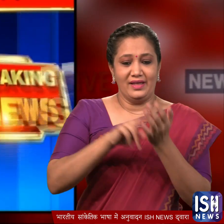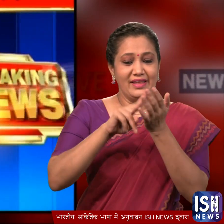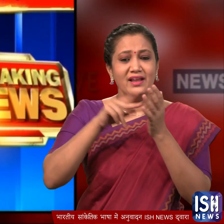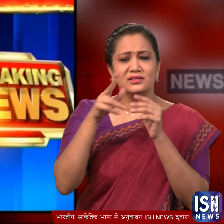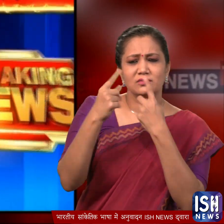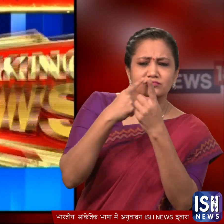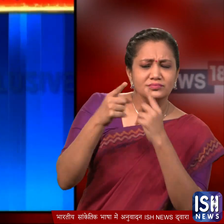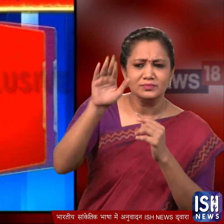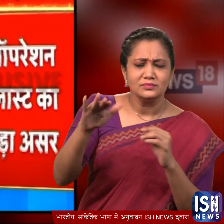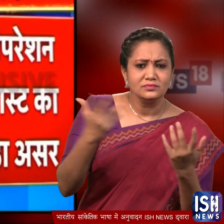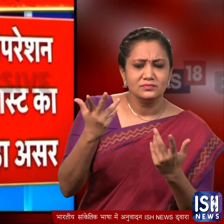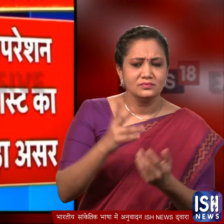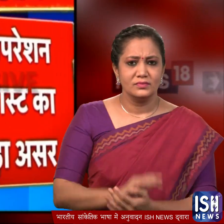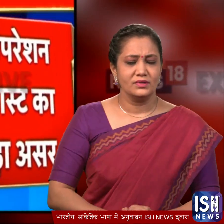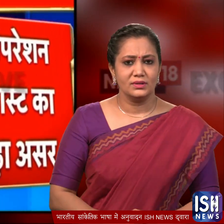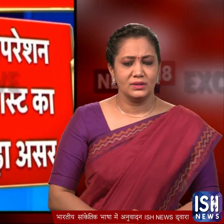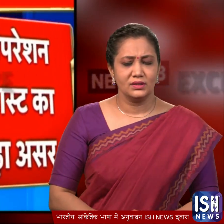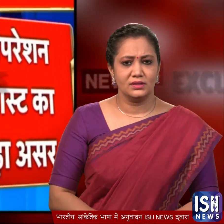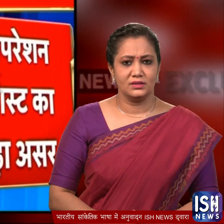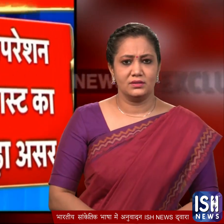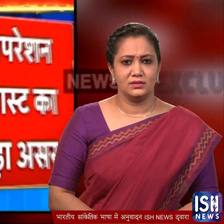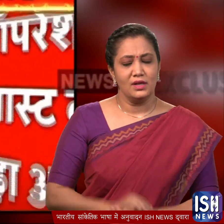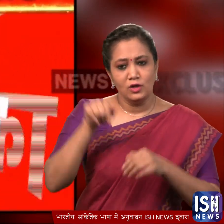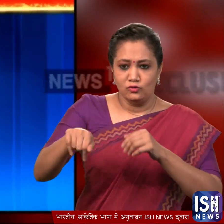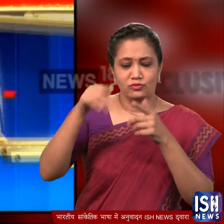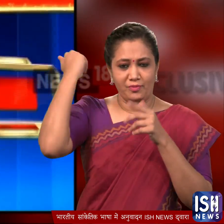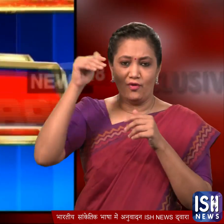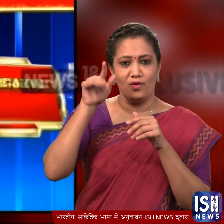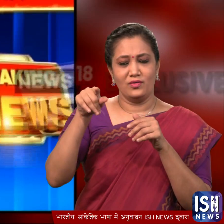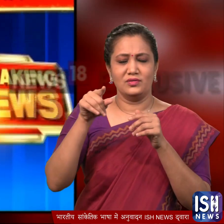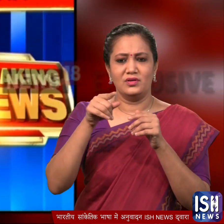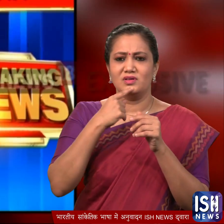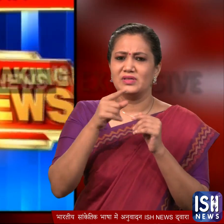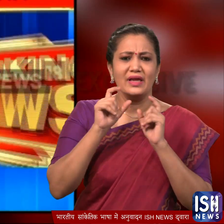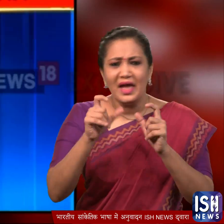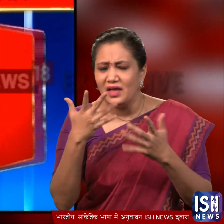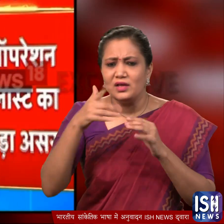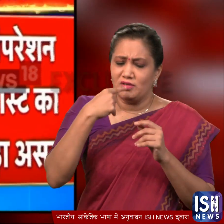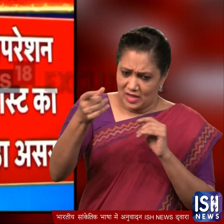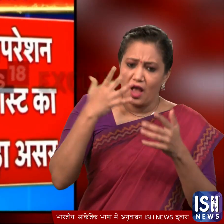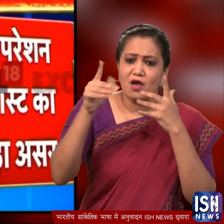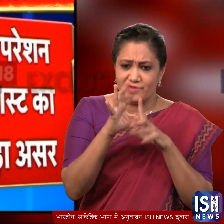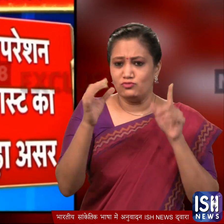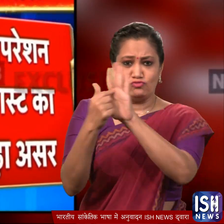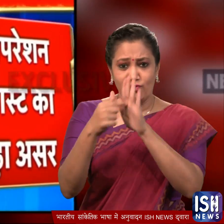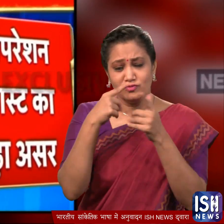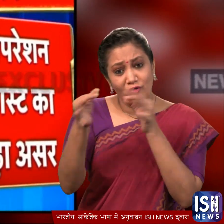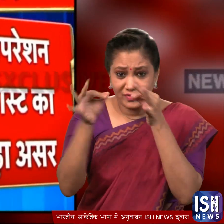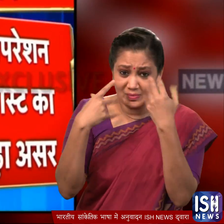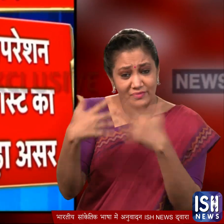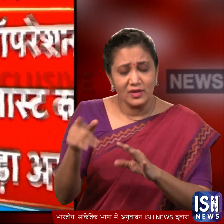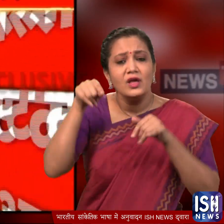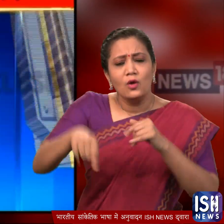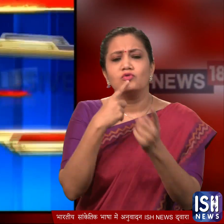नीरज हमारे साथ जुड़े। नीरज, तो ये इस स्टिंग ऑपरेशन पहले उन्होंने कहा कि क्लियर नहीं है, लेकिन फिर जब आपने बताया कि हमने ये किया है, फिर